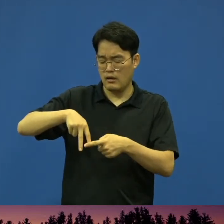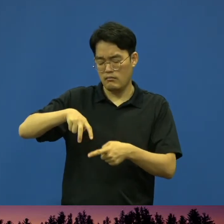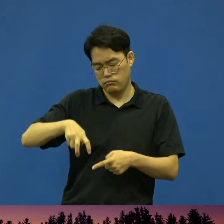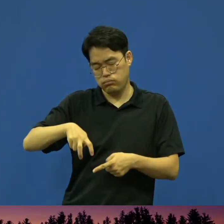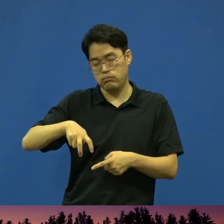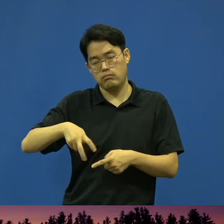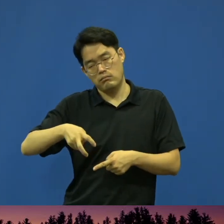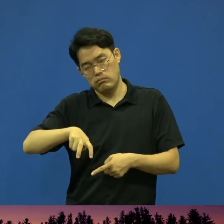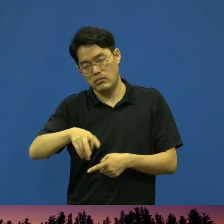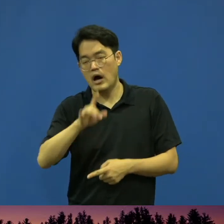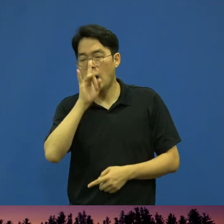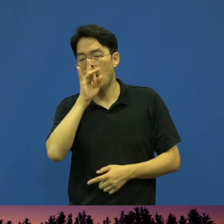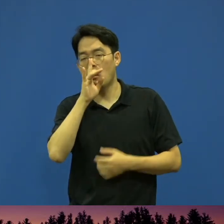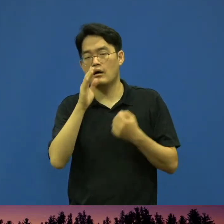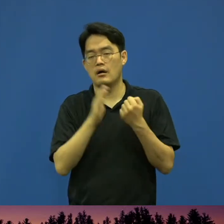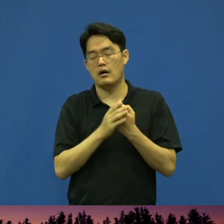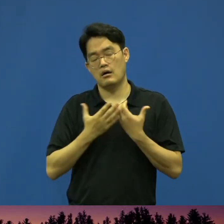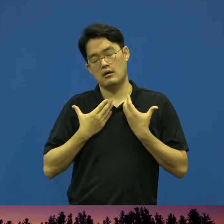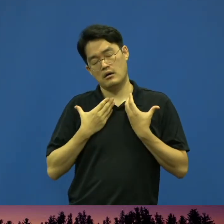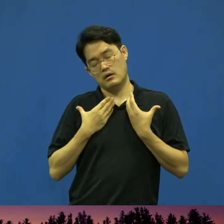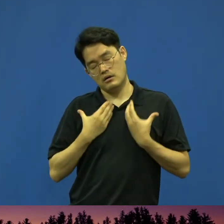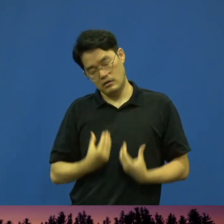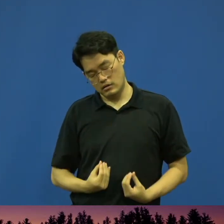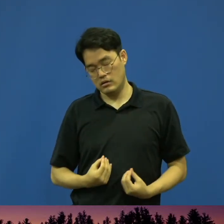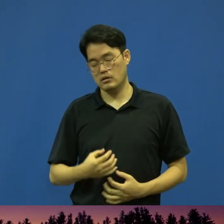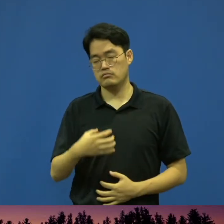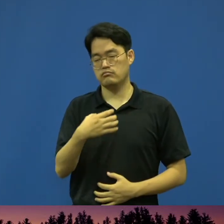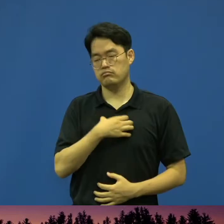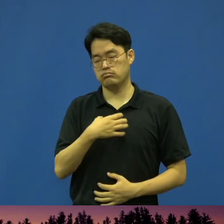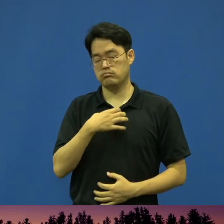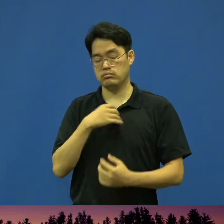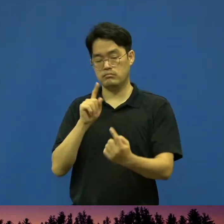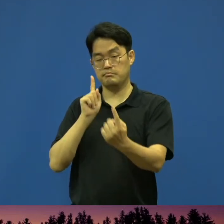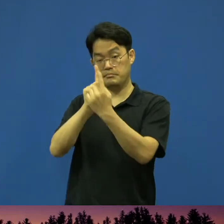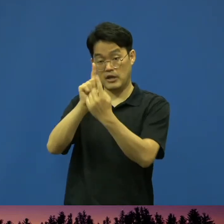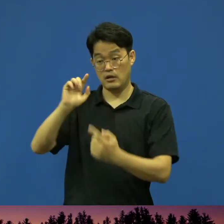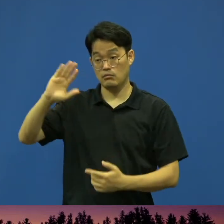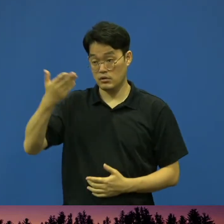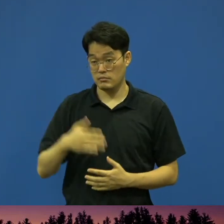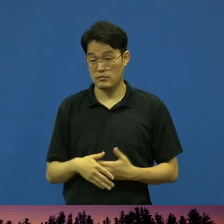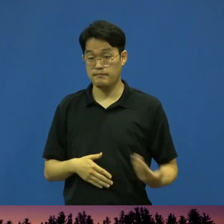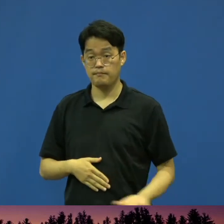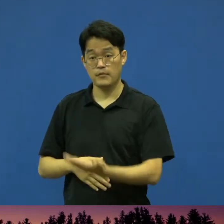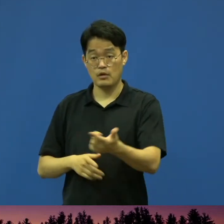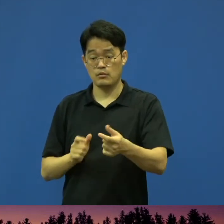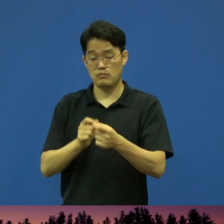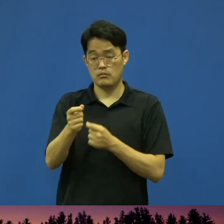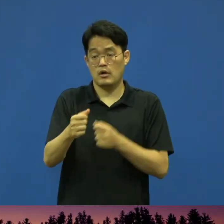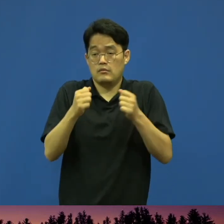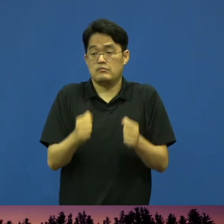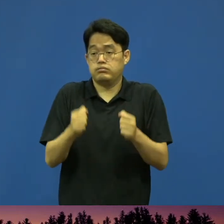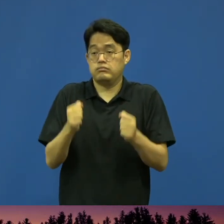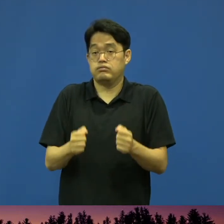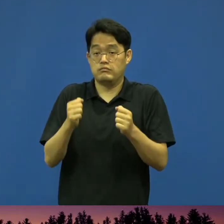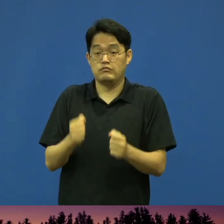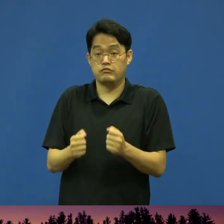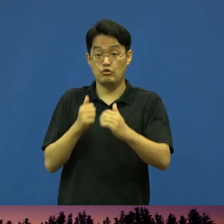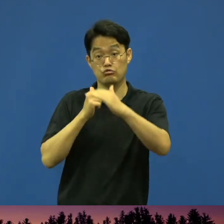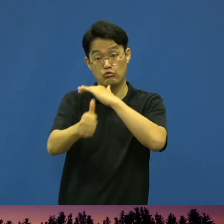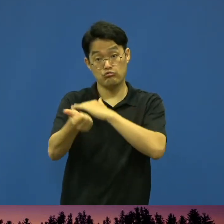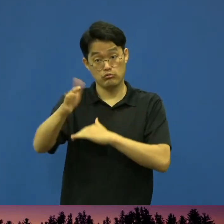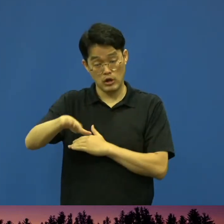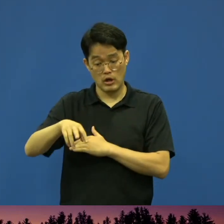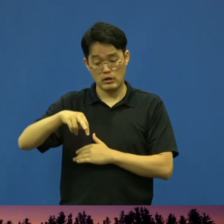당연하죠. 위기가 그에게 찾아온 것입니다. 마라토너에게는 두 다리가 없다는 것은 사형 선고가 내려진